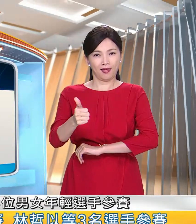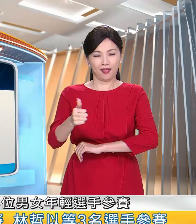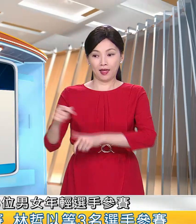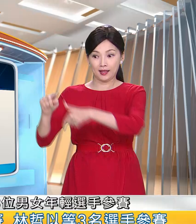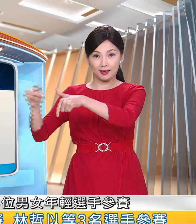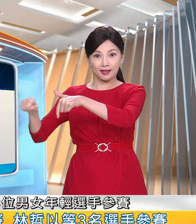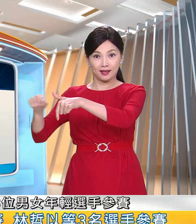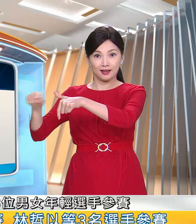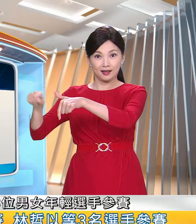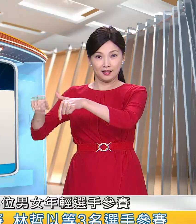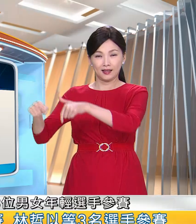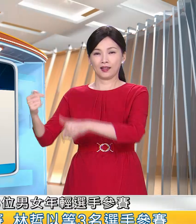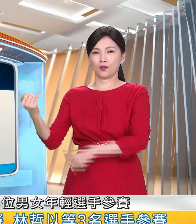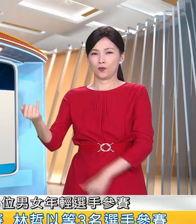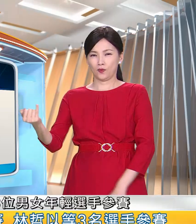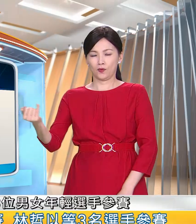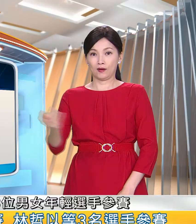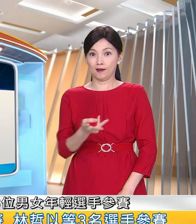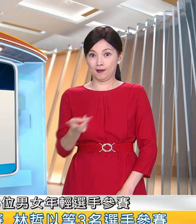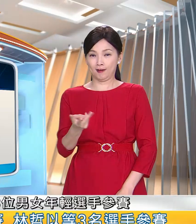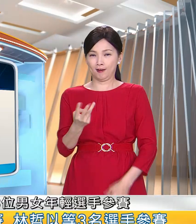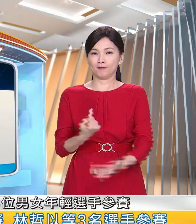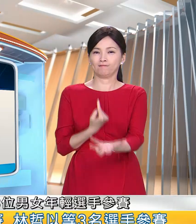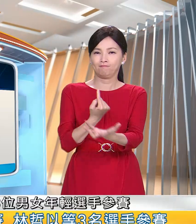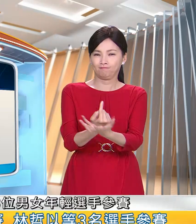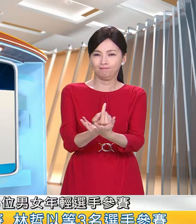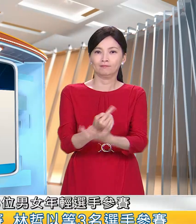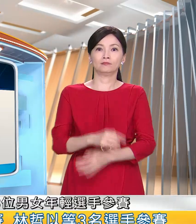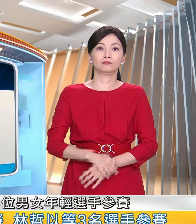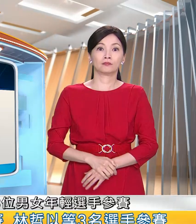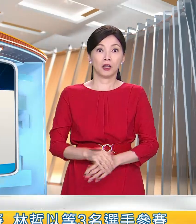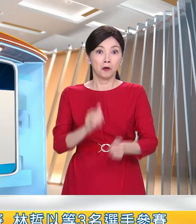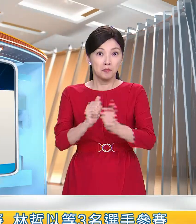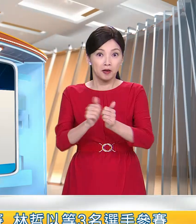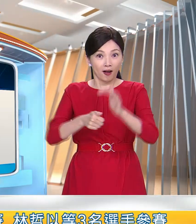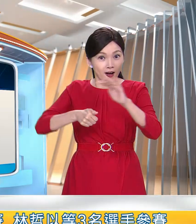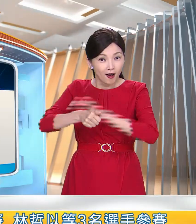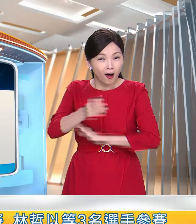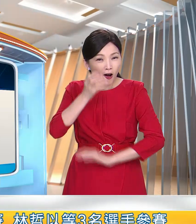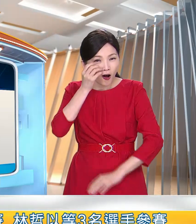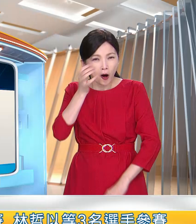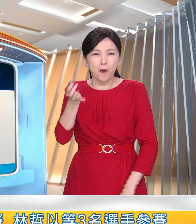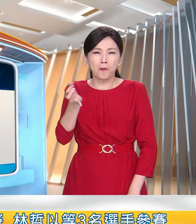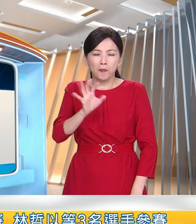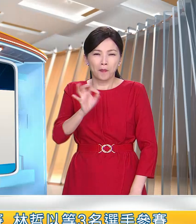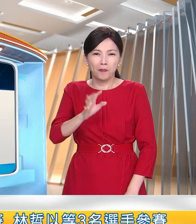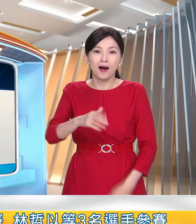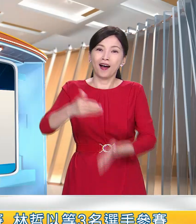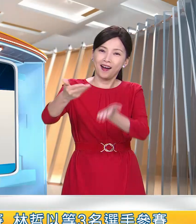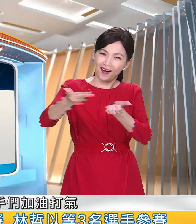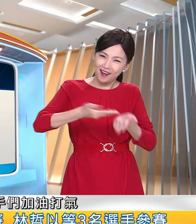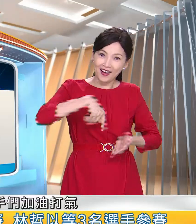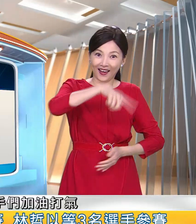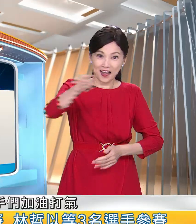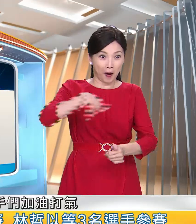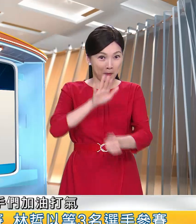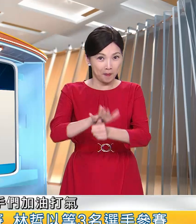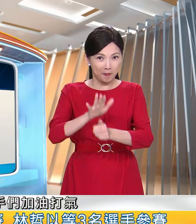熙三位男女青年选手来参赛。赛事免门票入场，欢迎到场为选手